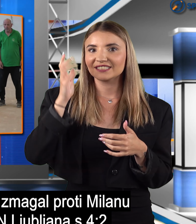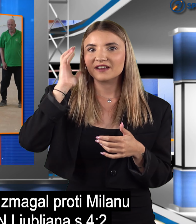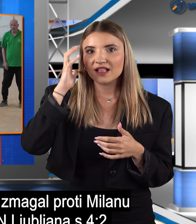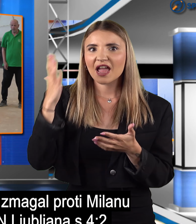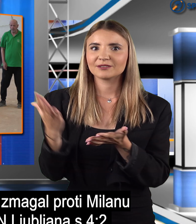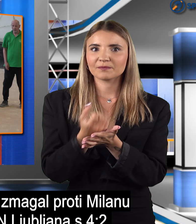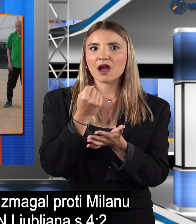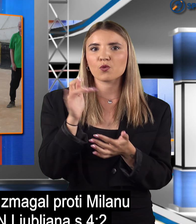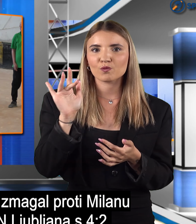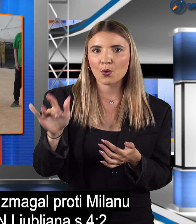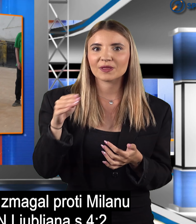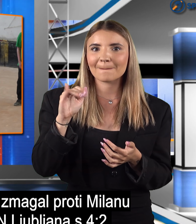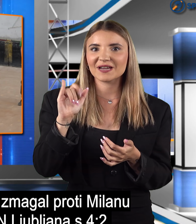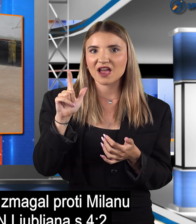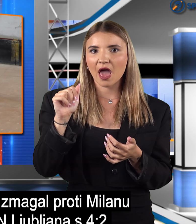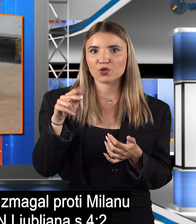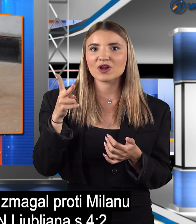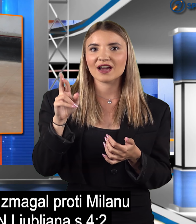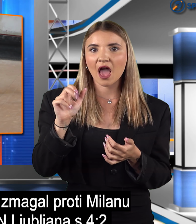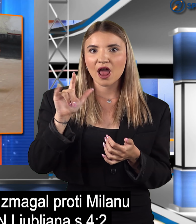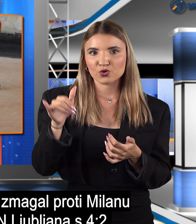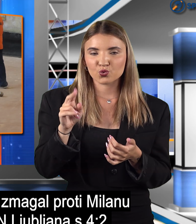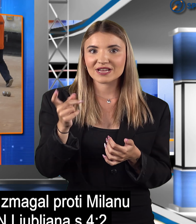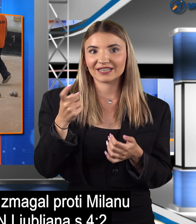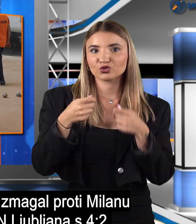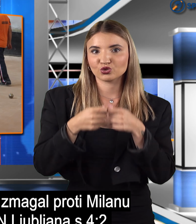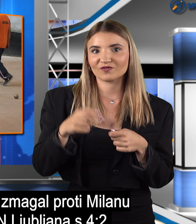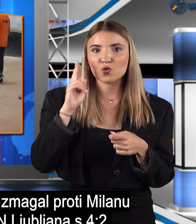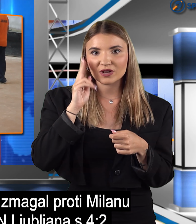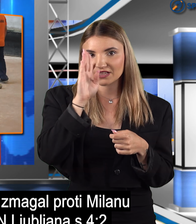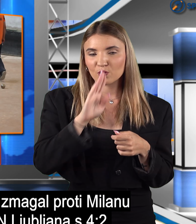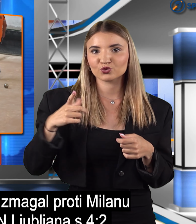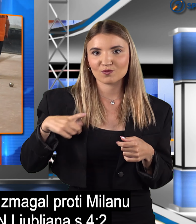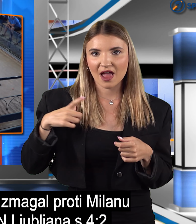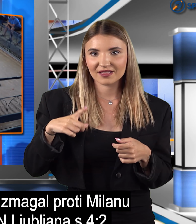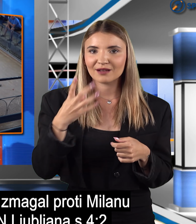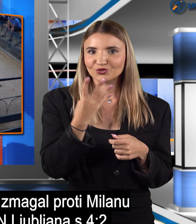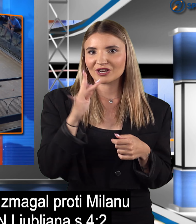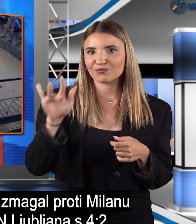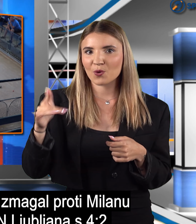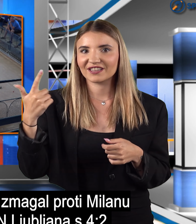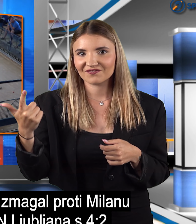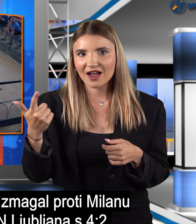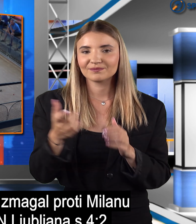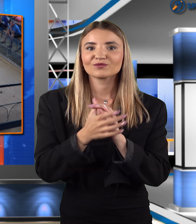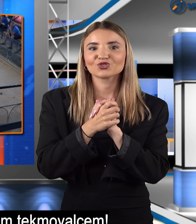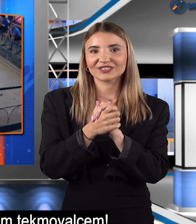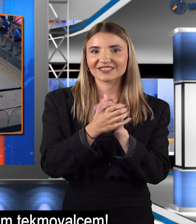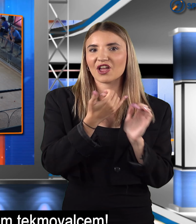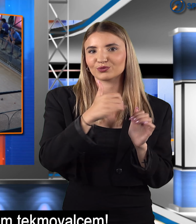iz Auris Kranj zmagal proti Milanu Kralju iz DGN Ljubljana 4-2.